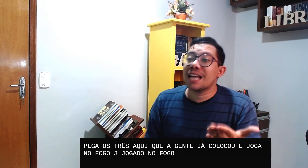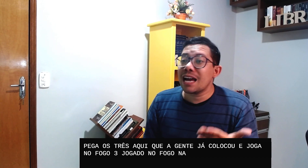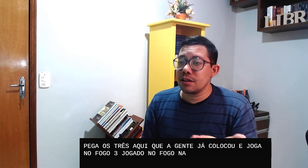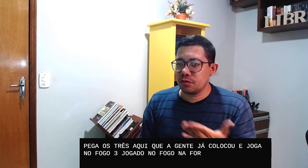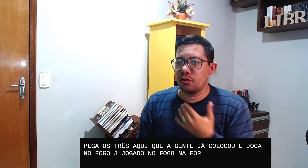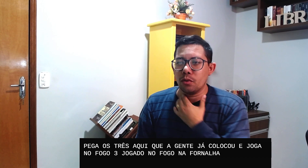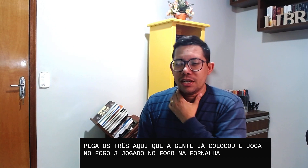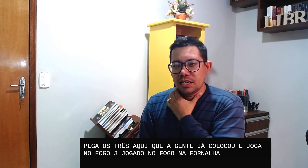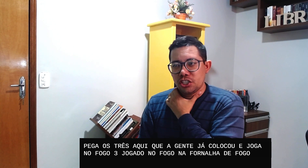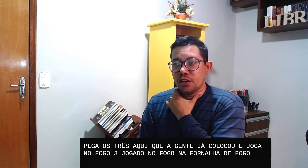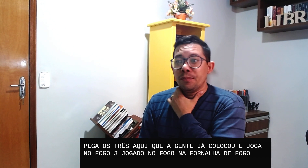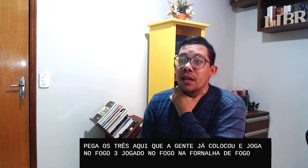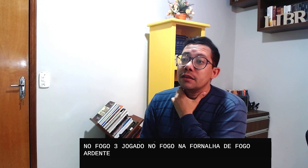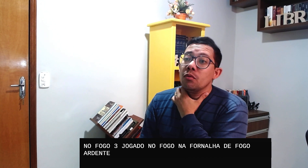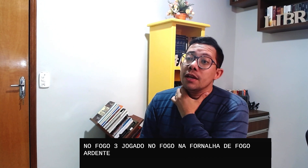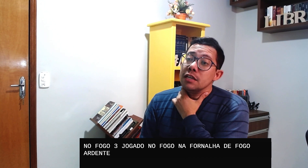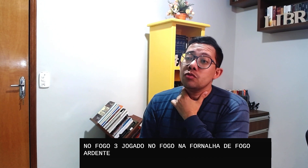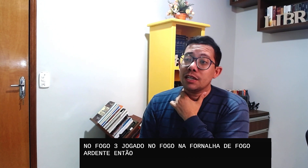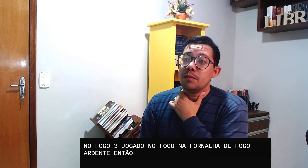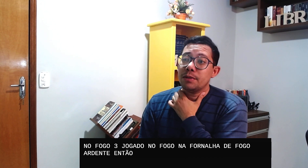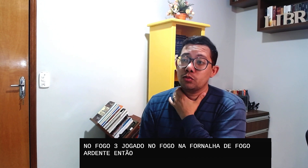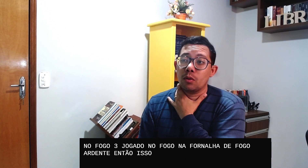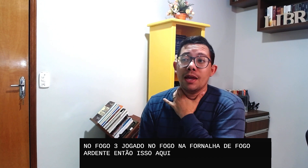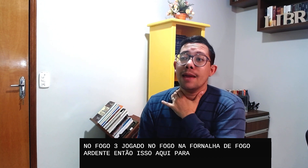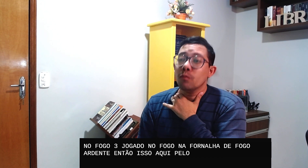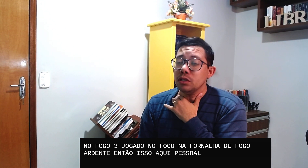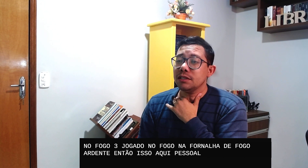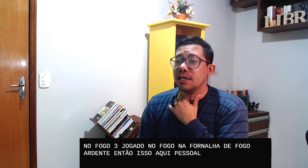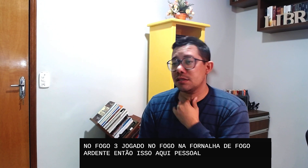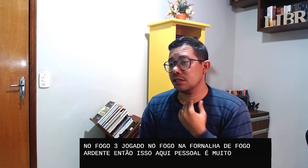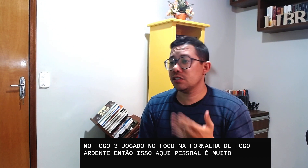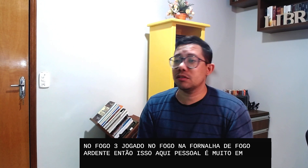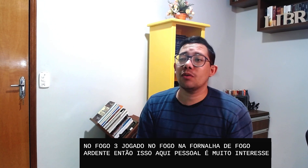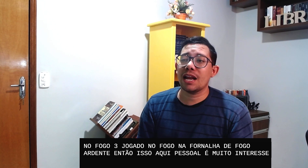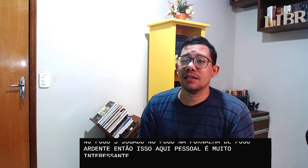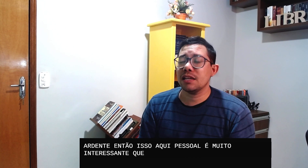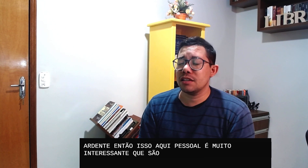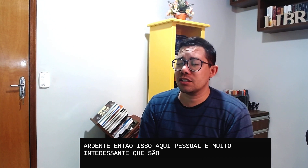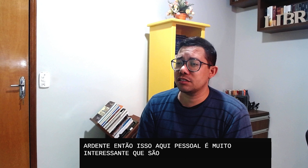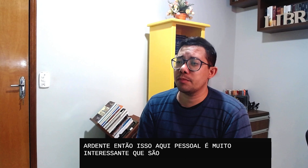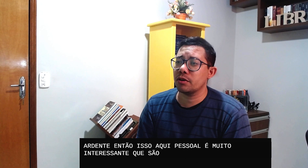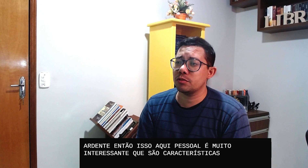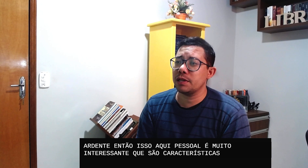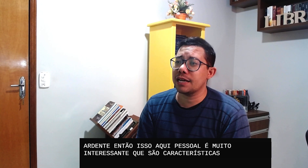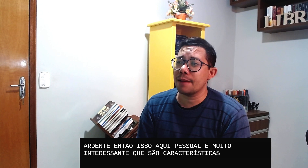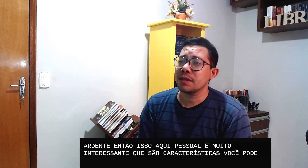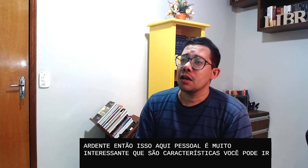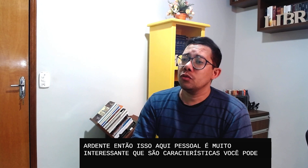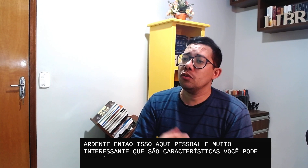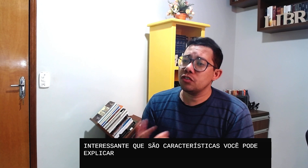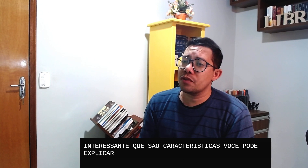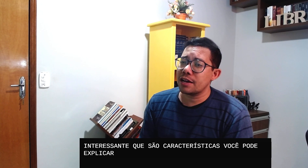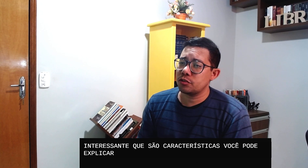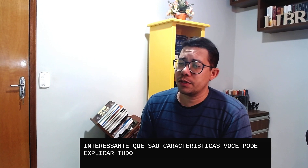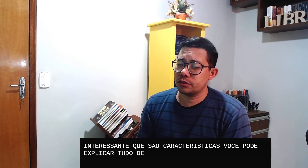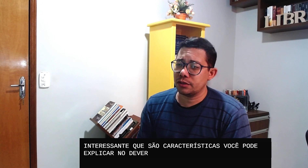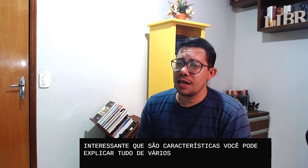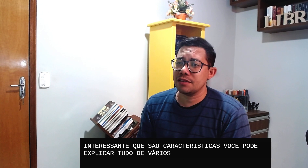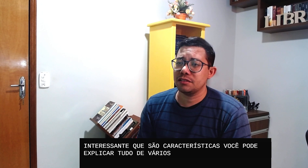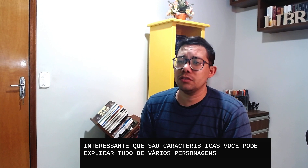fornalha de fogo ardente. Então, isso aqui, pessoal, é muito interessante, que são características que você pode explicar tudo de vários personagens. Então, você